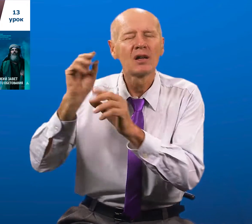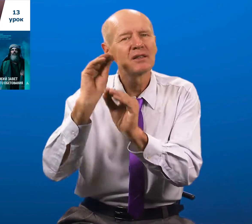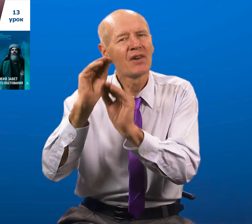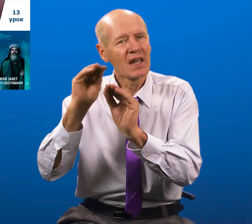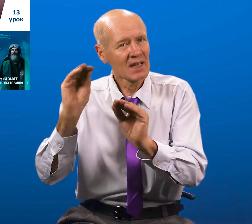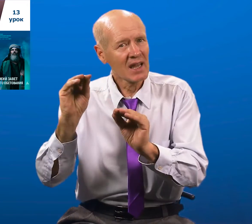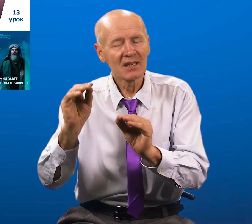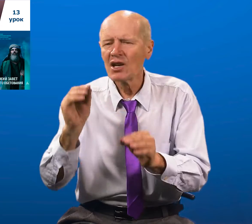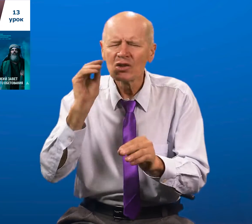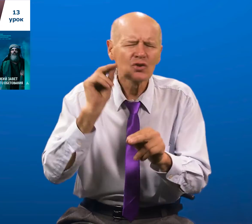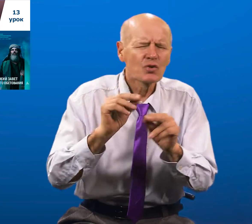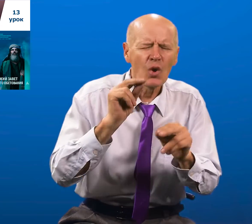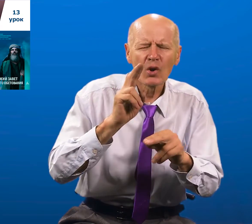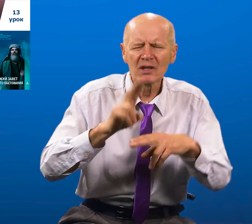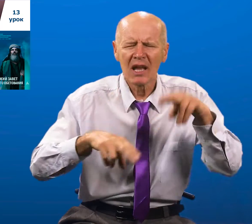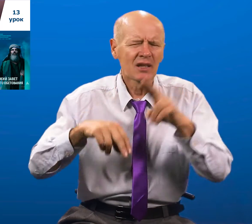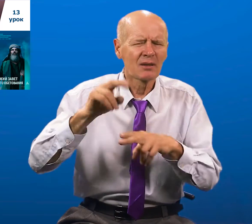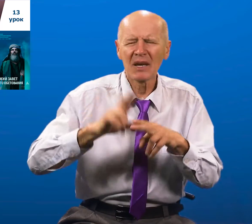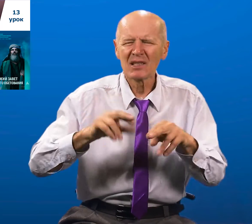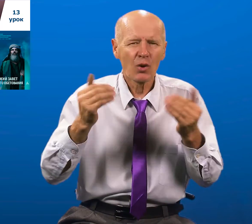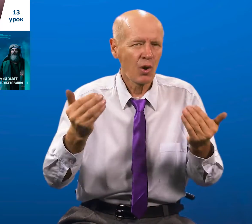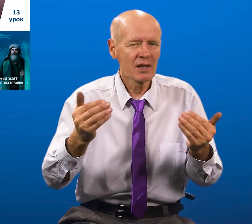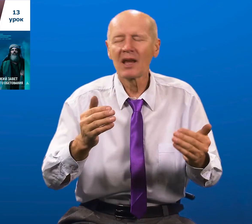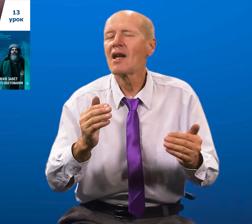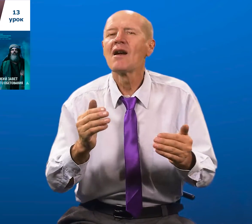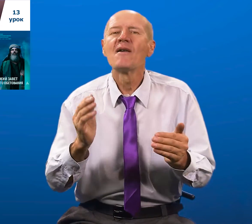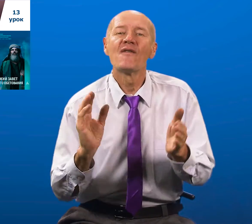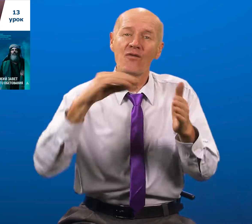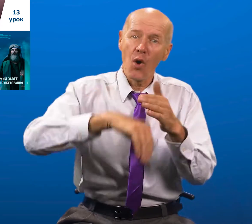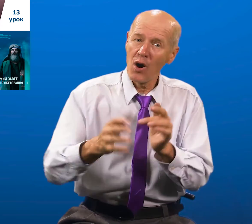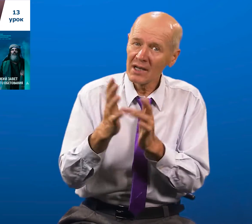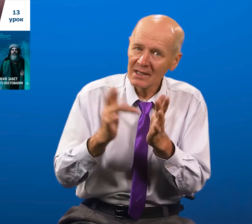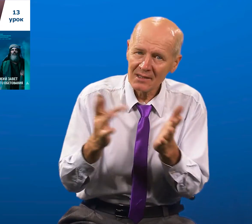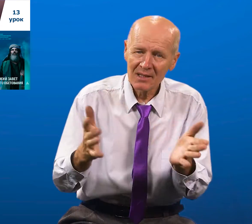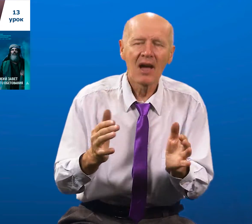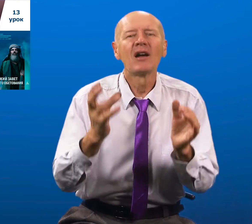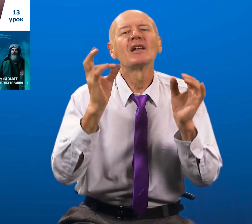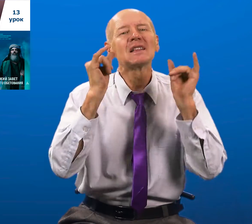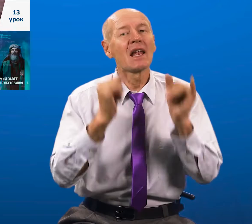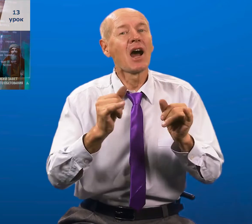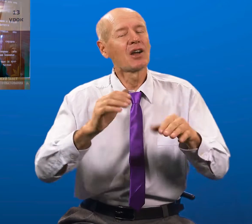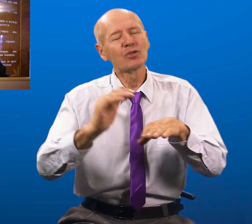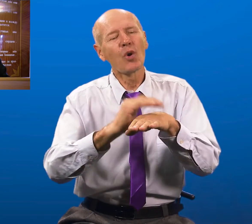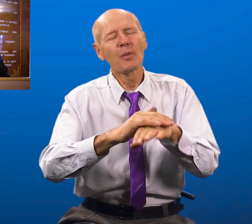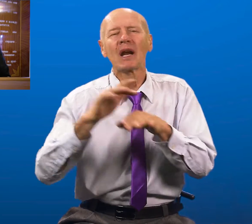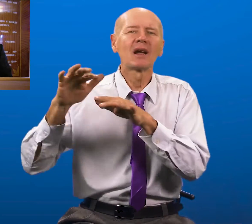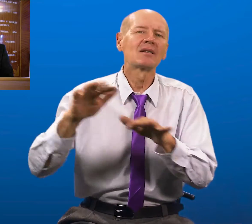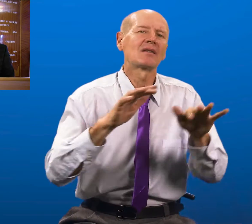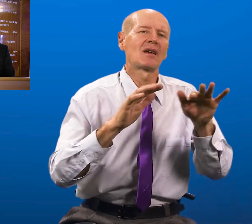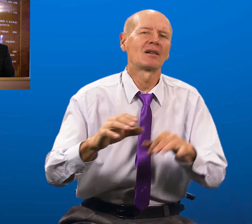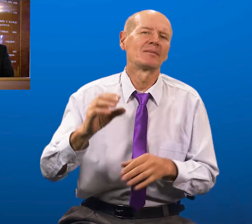Христе Иисусе на добрые дела, которые Бог предназначил нам исполнять». Это